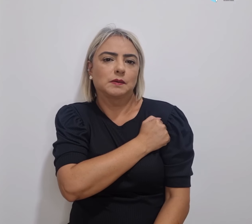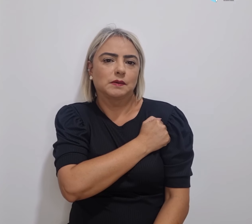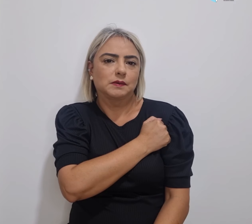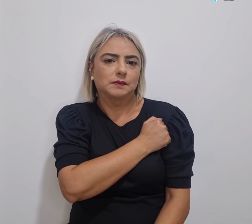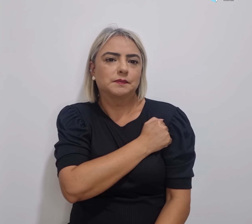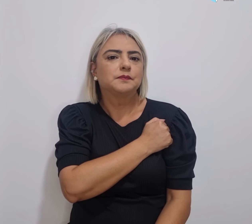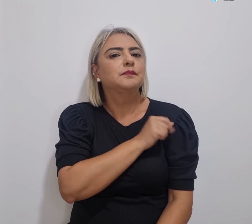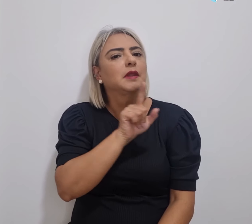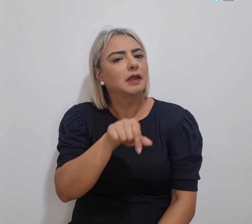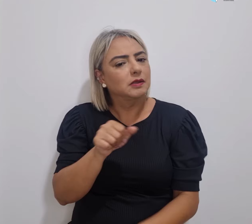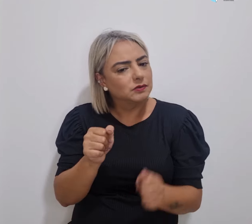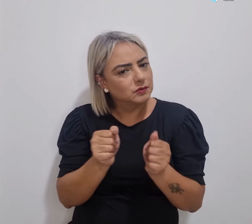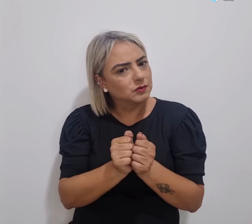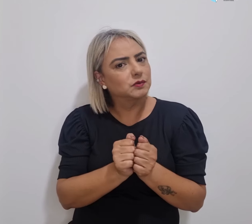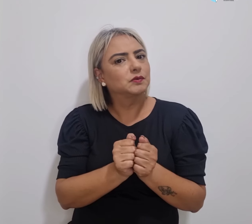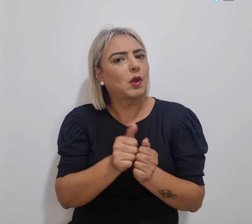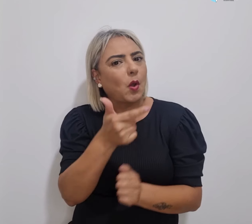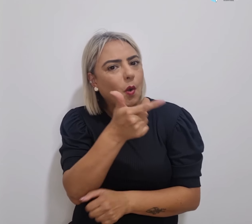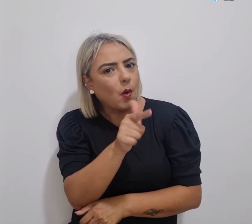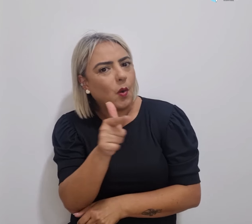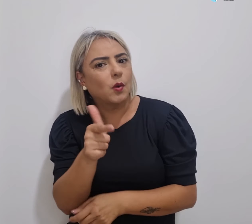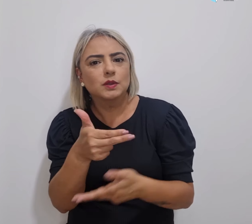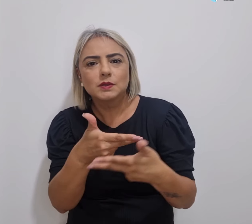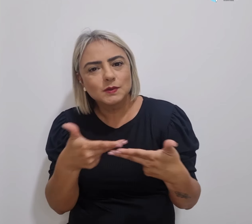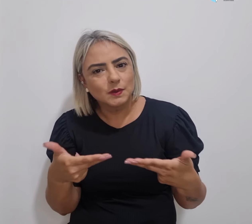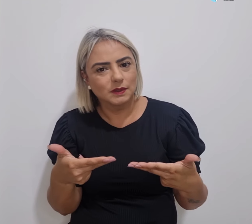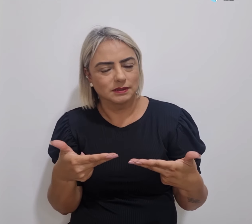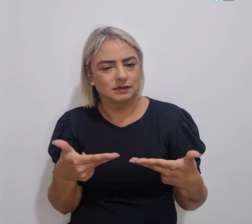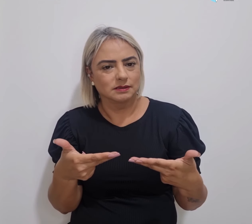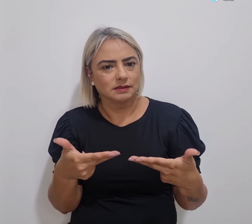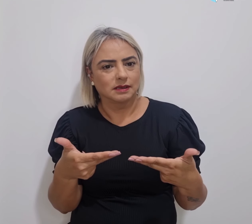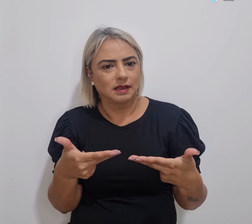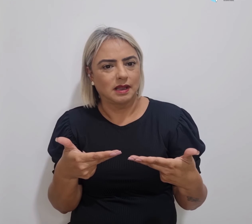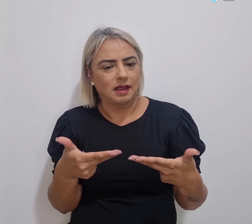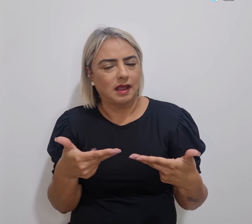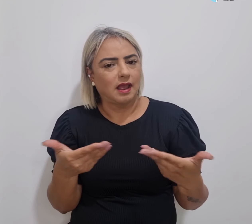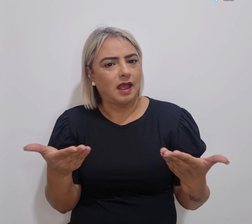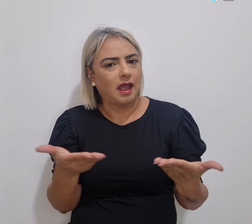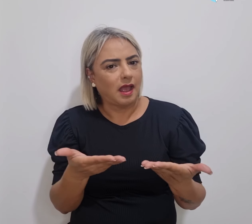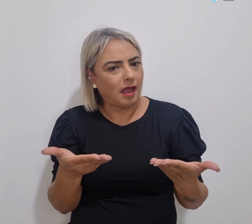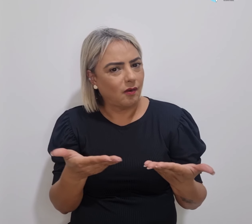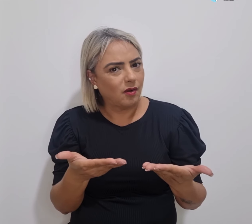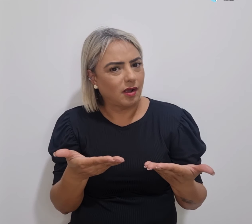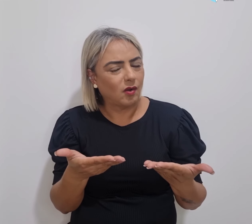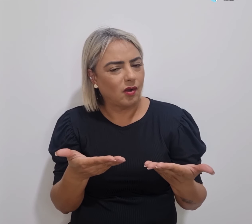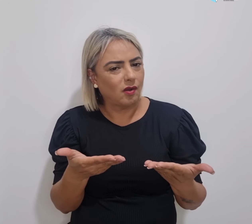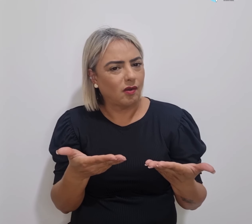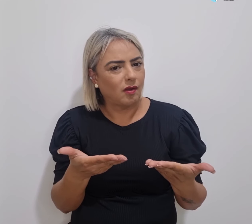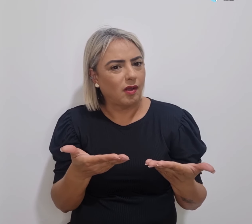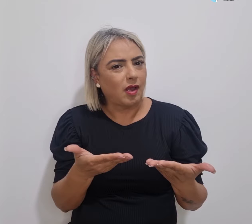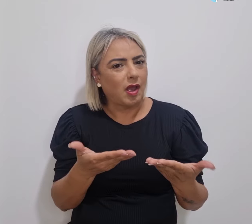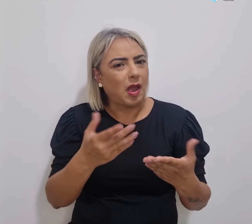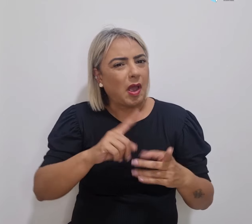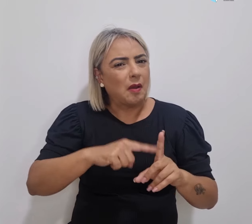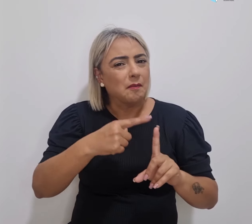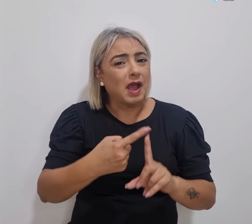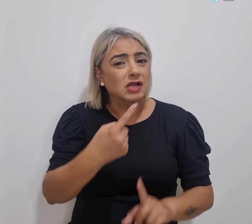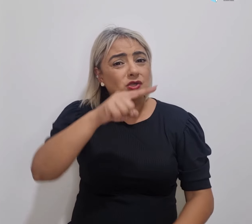juntamente com outros fatores, deixa atualmente mais de um milhão de trabalhadores